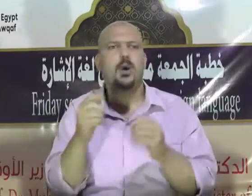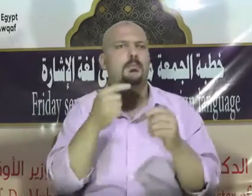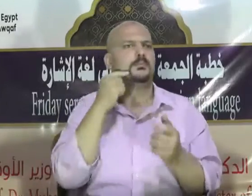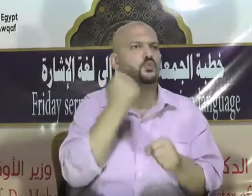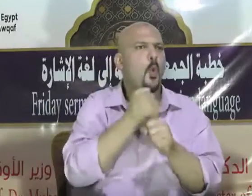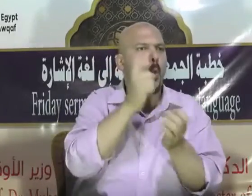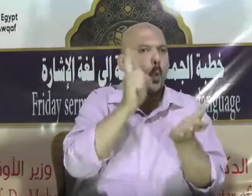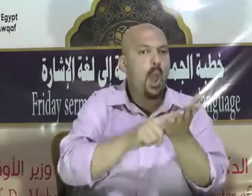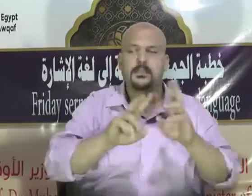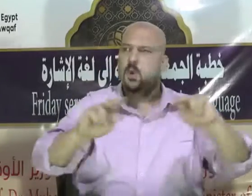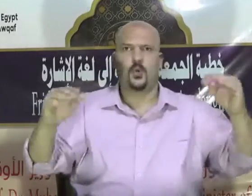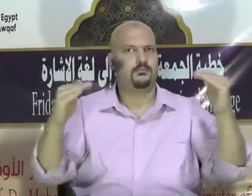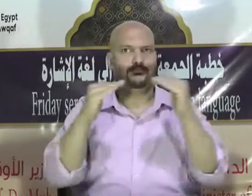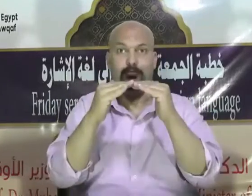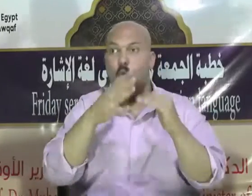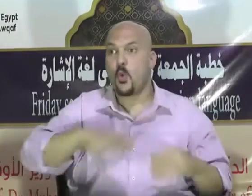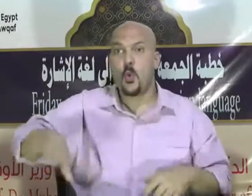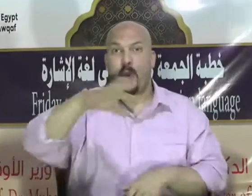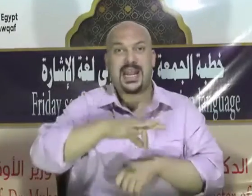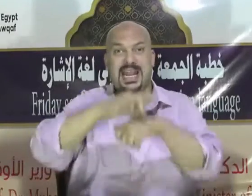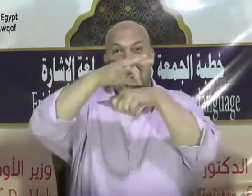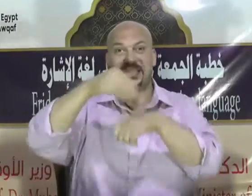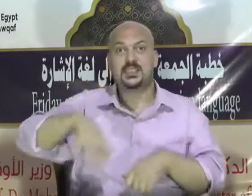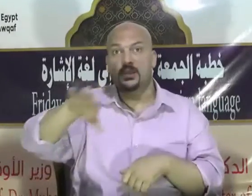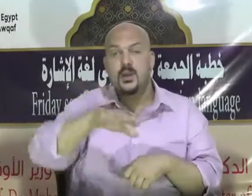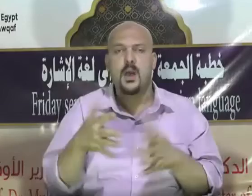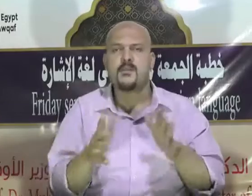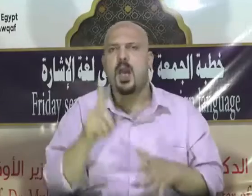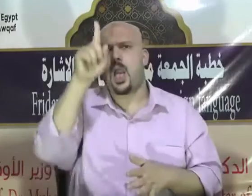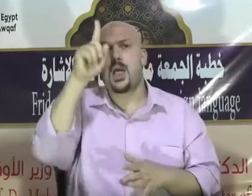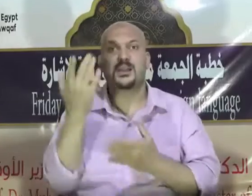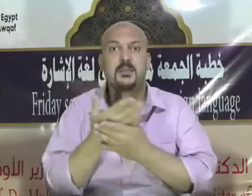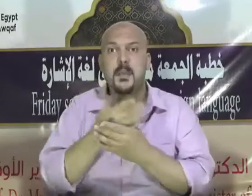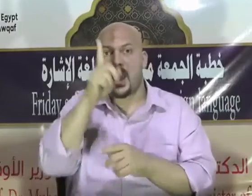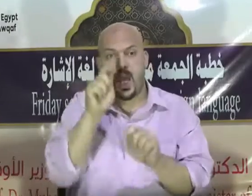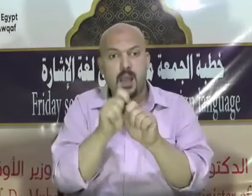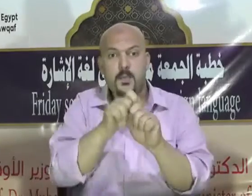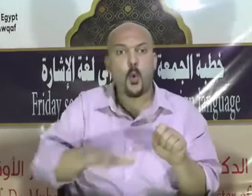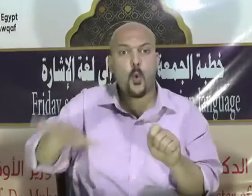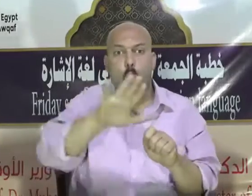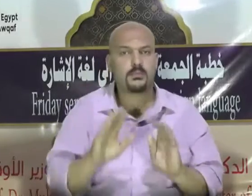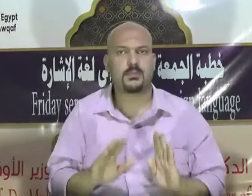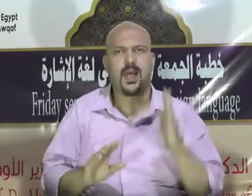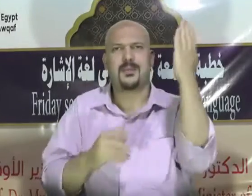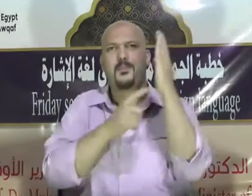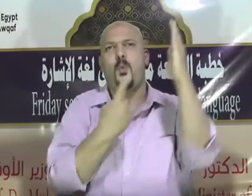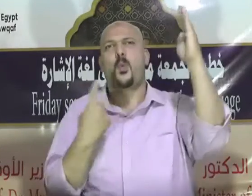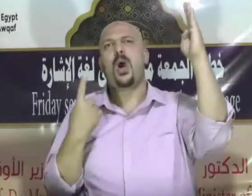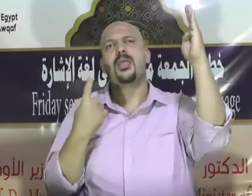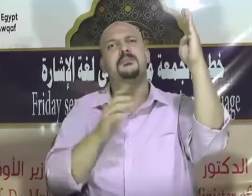أيها الناس اتقوا ربكم الذي خلقكم من نفس واحدة، ويقول صلى الله عليه